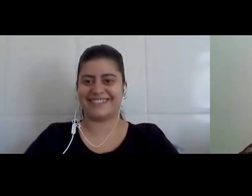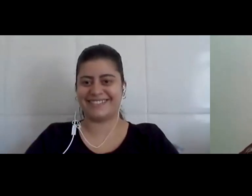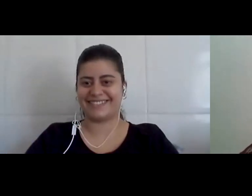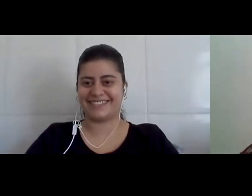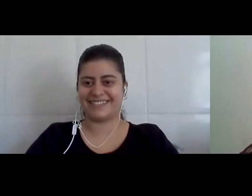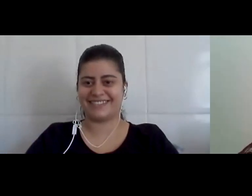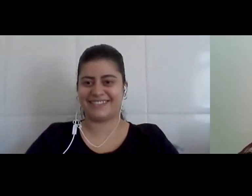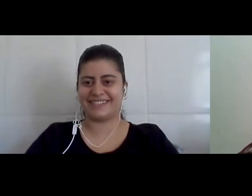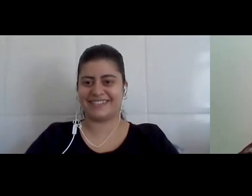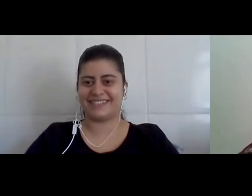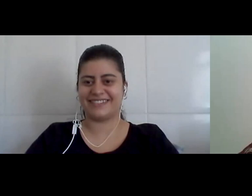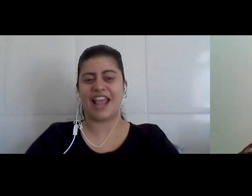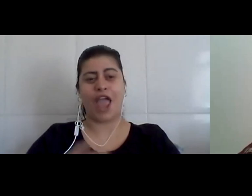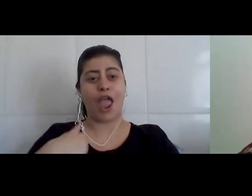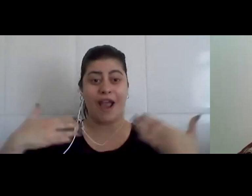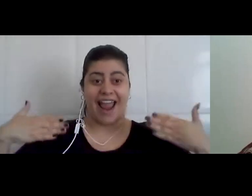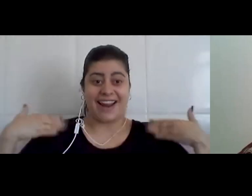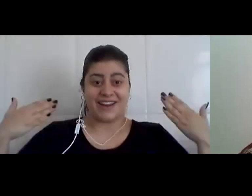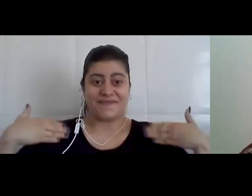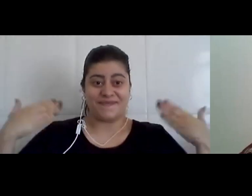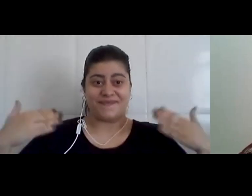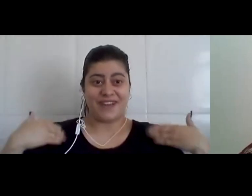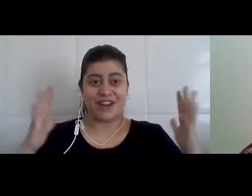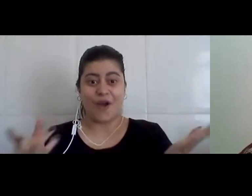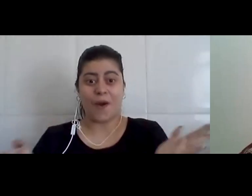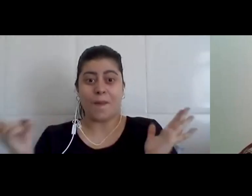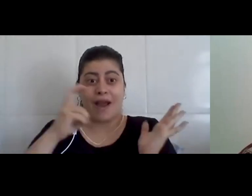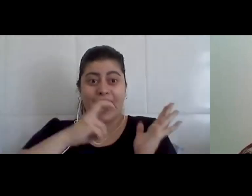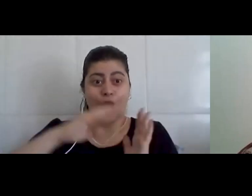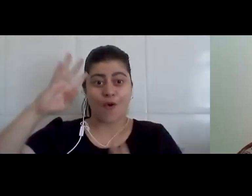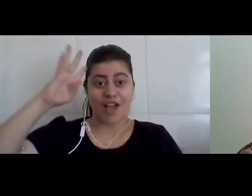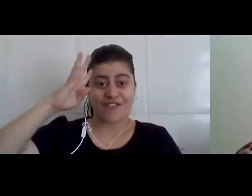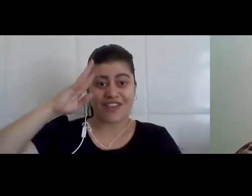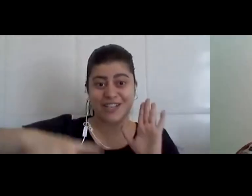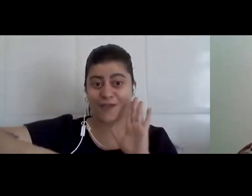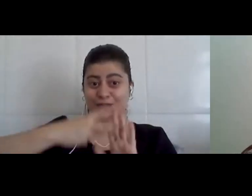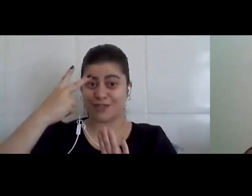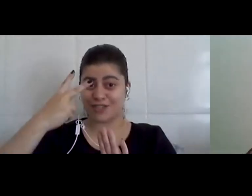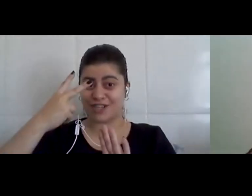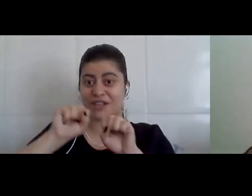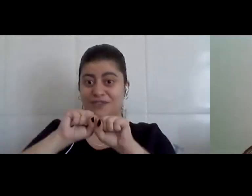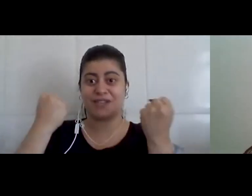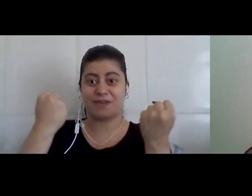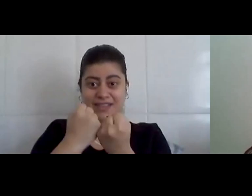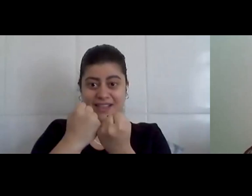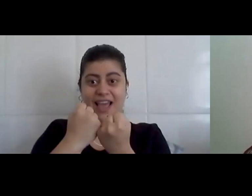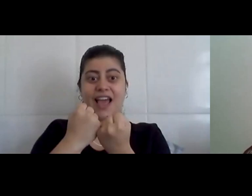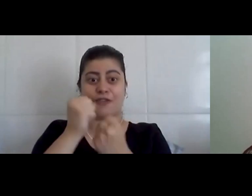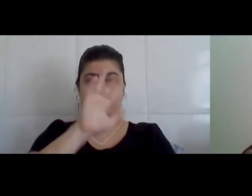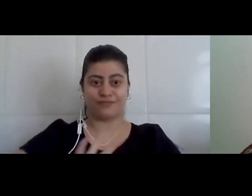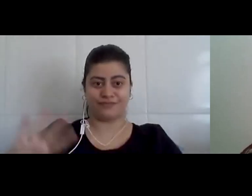Estou muito animada para essa nossa manhã de quarta-feira, o segundo dia do Seminário Internacional de Segurança Alimentar e